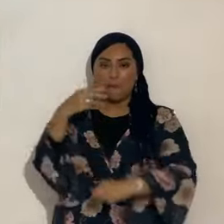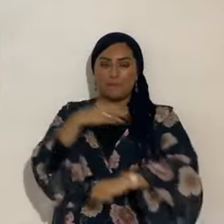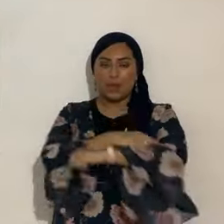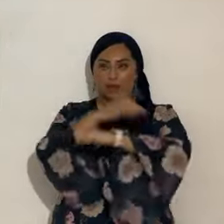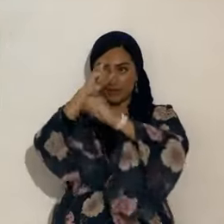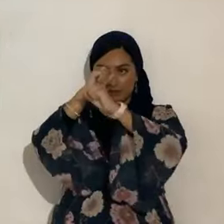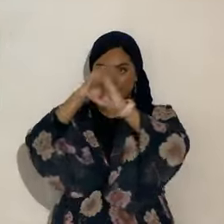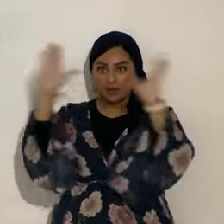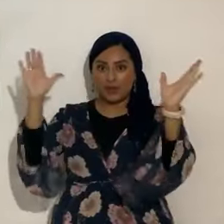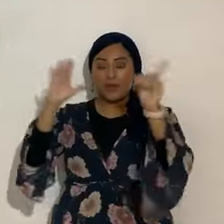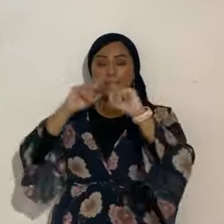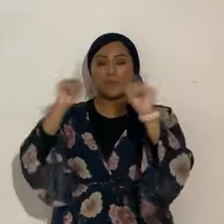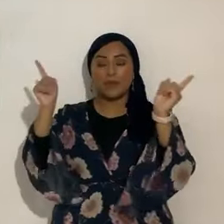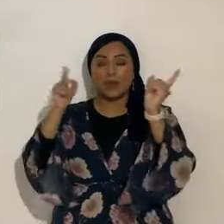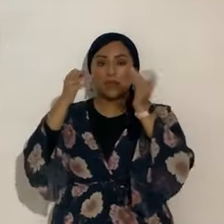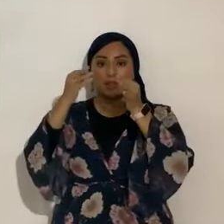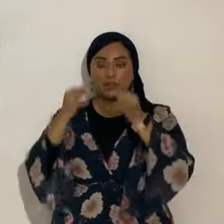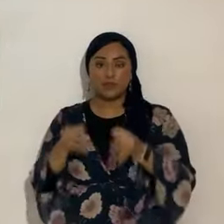voluntad, ¿sí?,